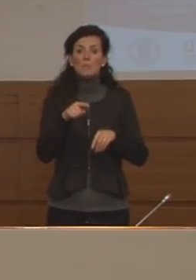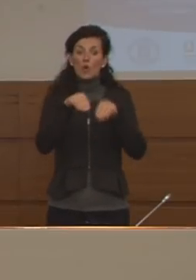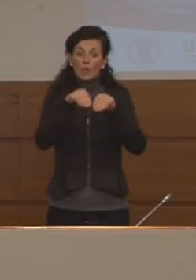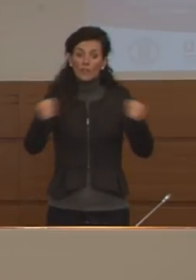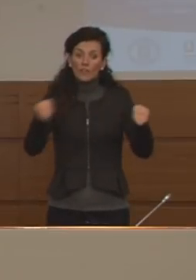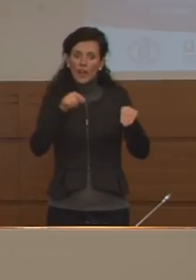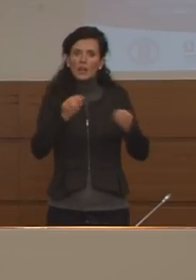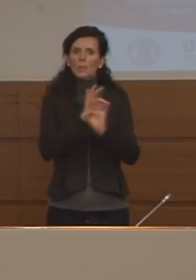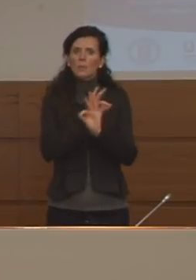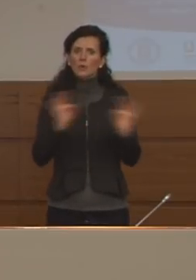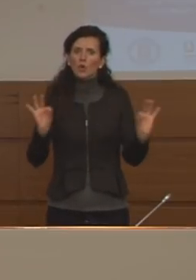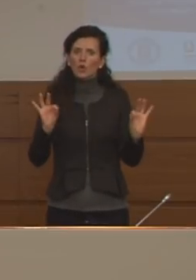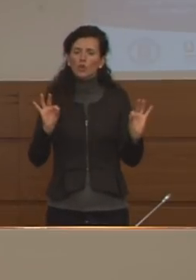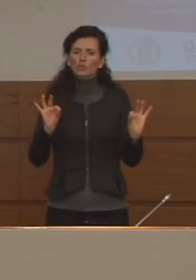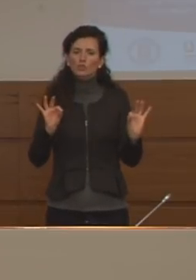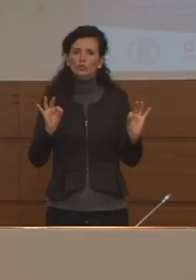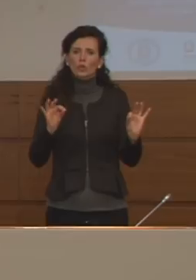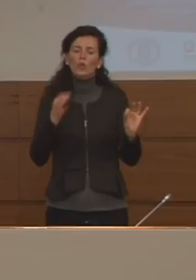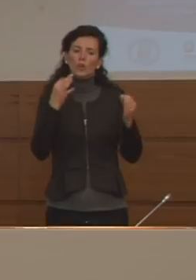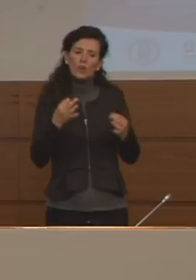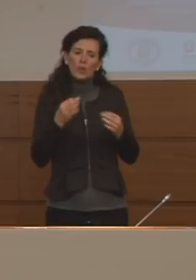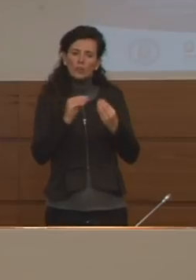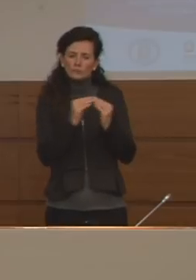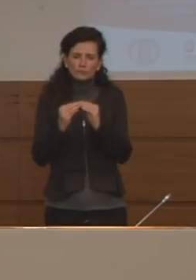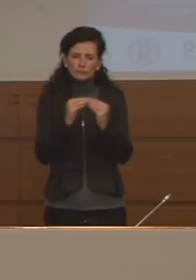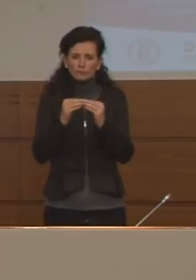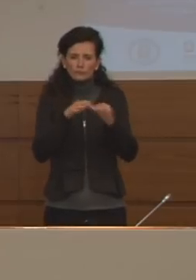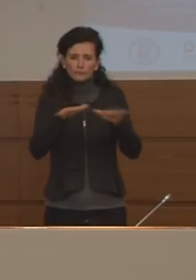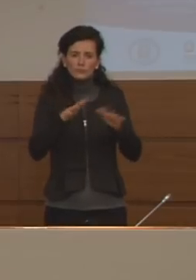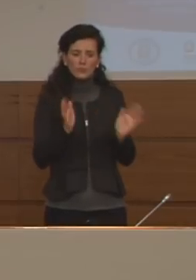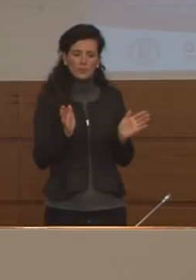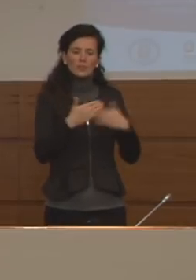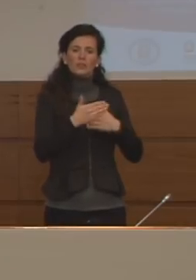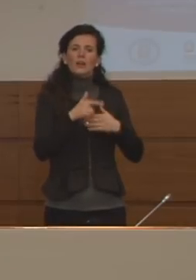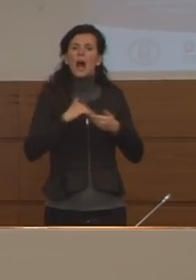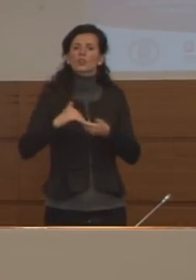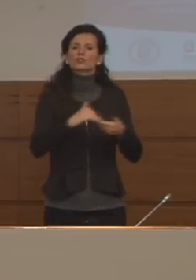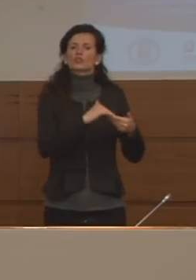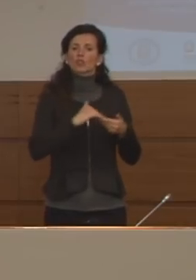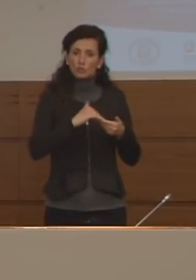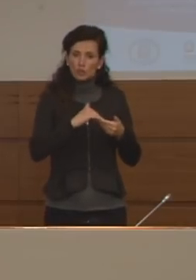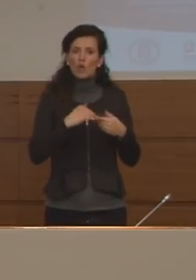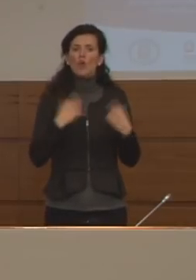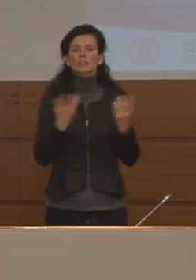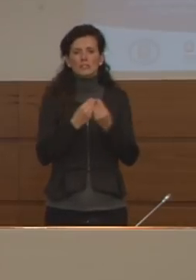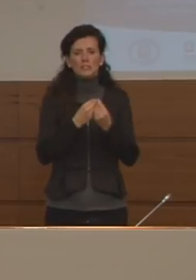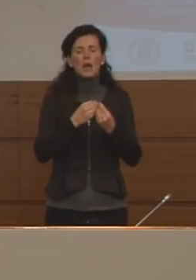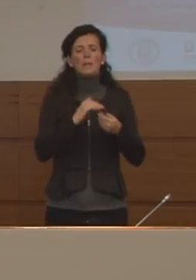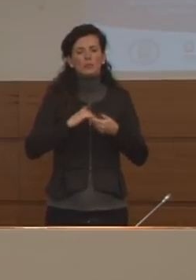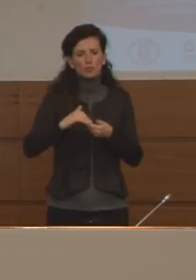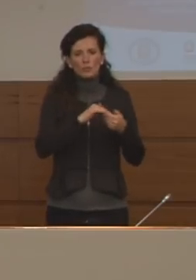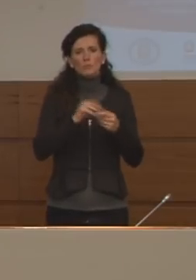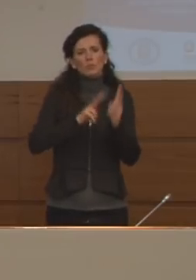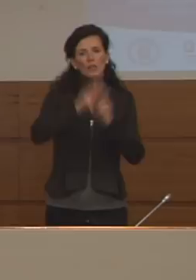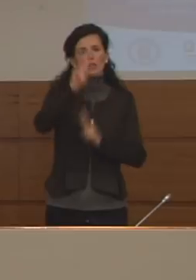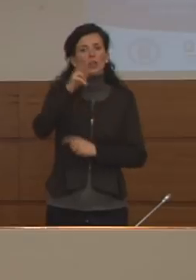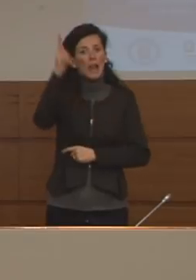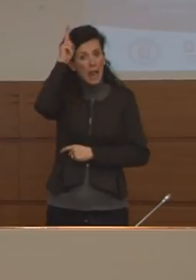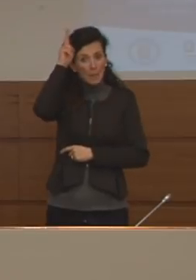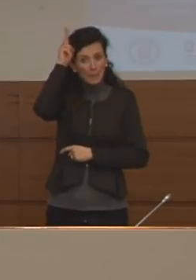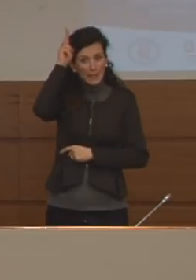che è stata attivata dal dipartimento delle associazione nazionale alpini che voglio ricordare l'associazione nazionale alpini